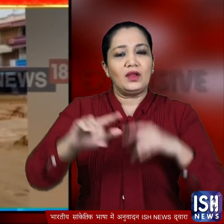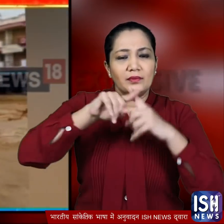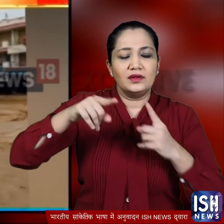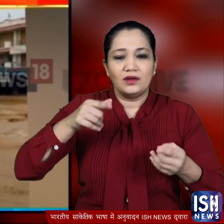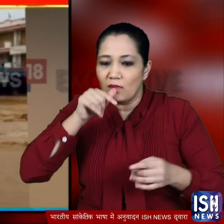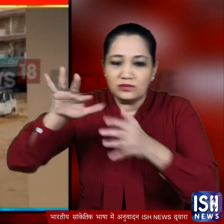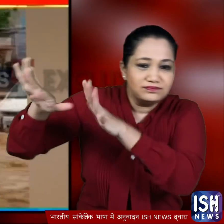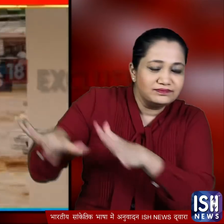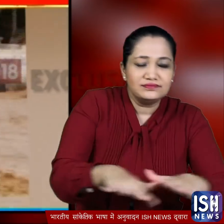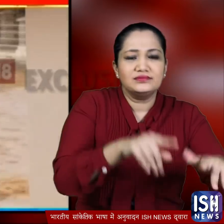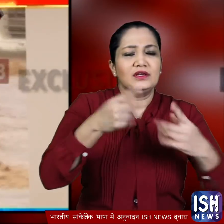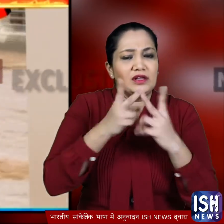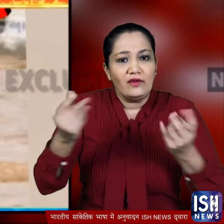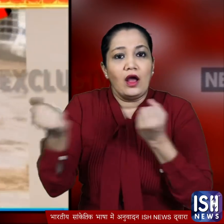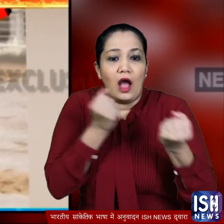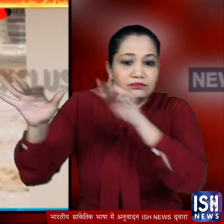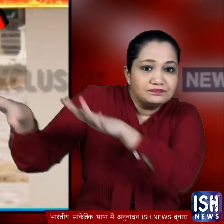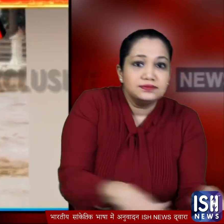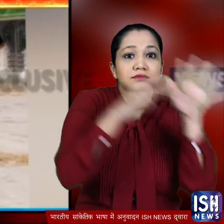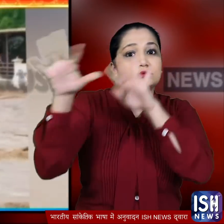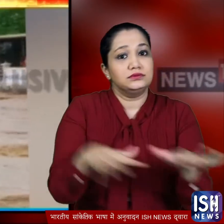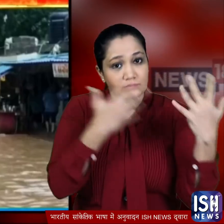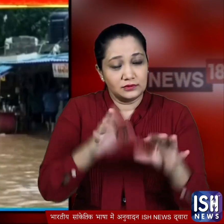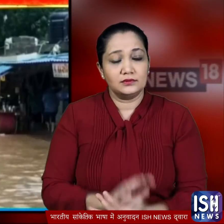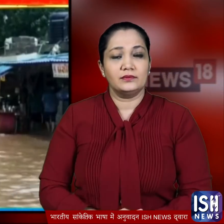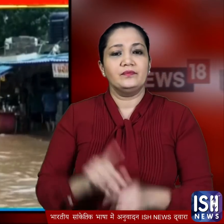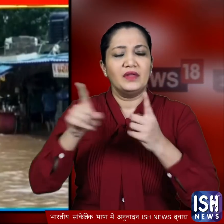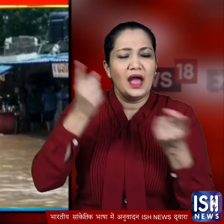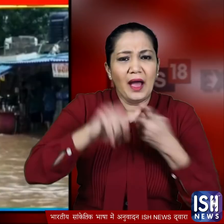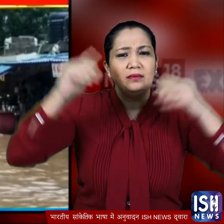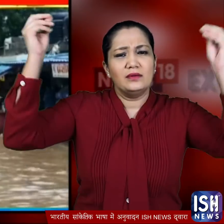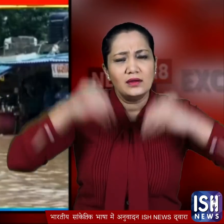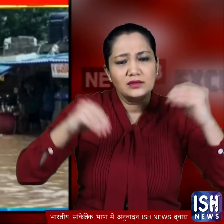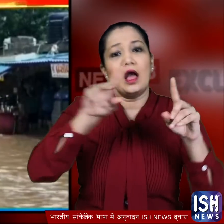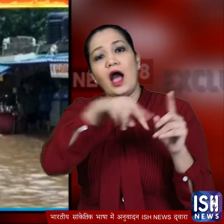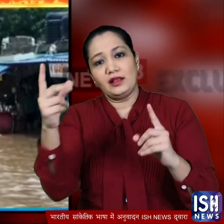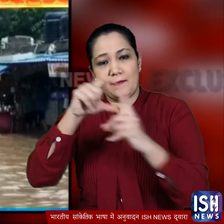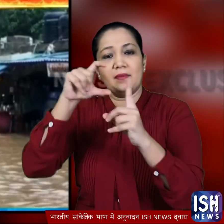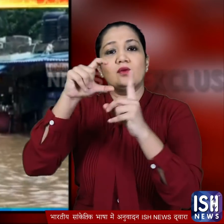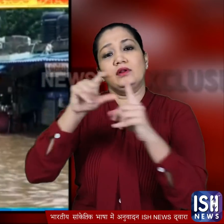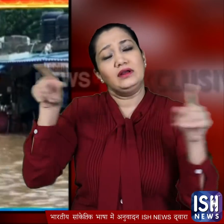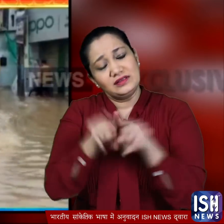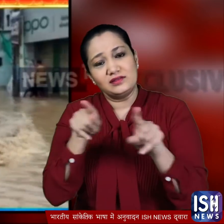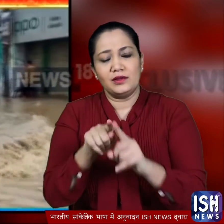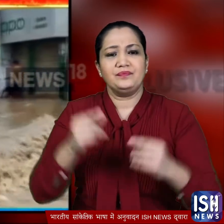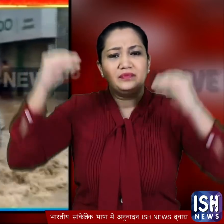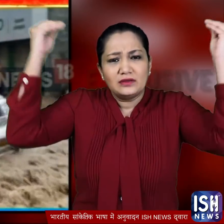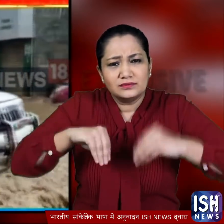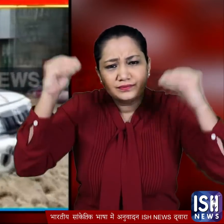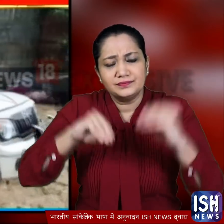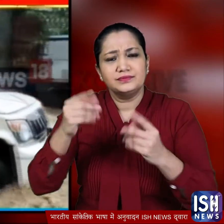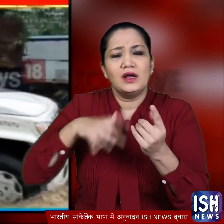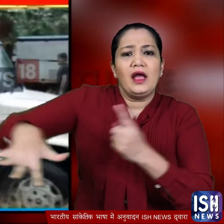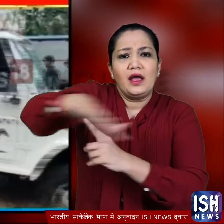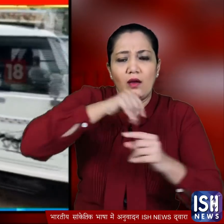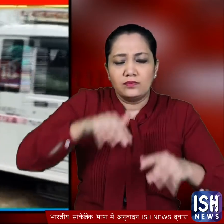नहीं, सड़क पर बहता पानी अपने साथ कई गाड़ियों को बहा कर ले गया। इस आफत की बारिश का सामना द्वारका के लोगों को भी करना पड़ा। वहाँ भारी बारिश